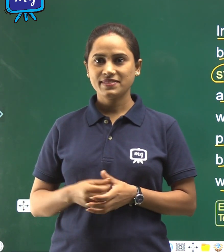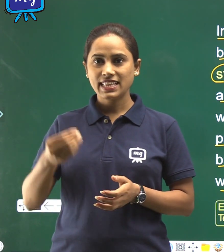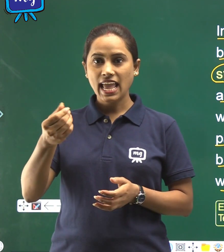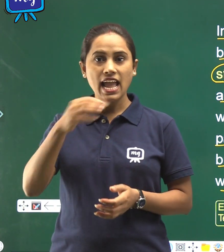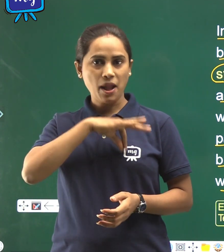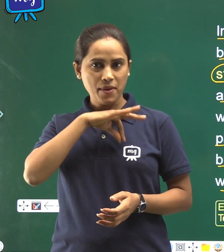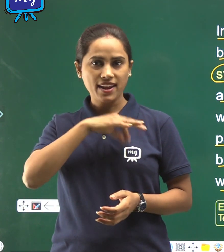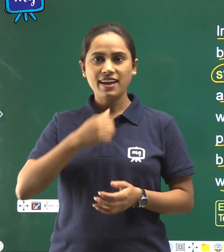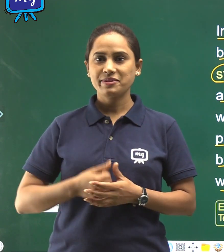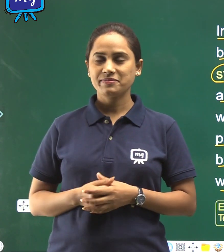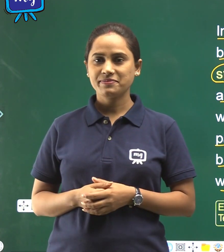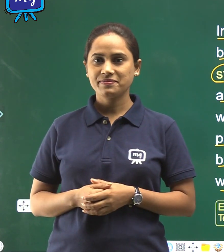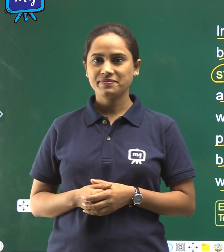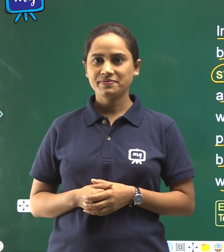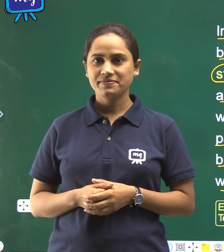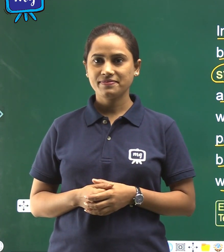कमाना,